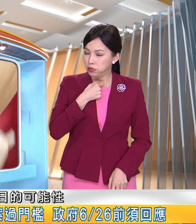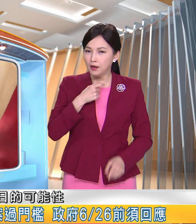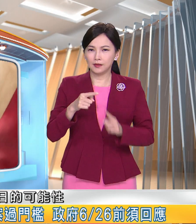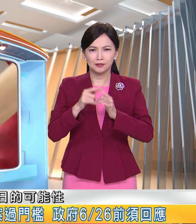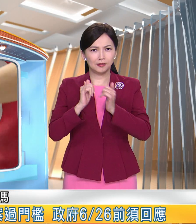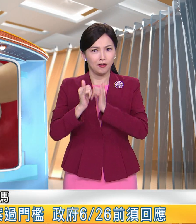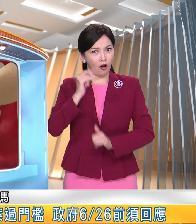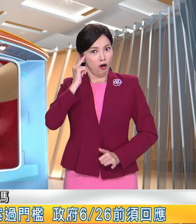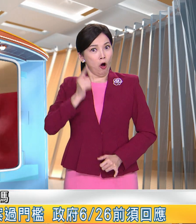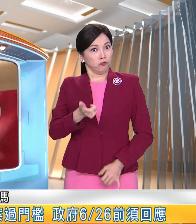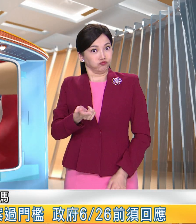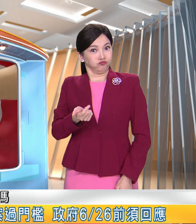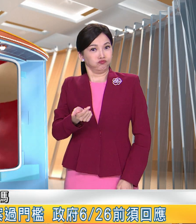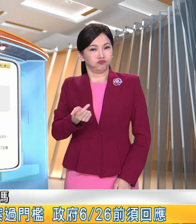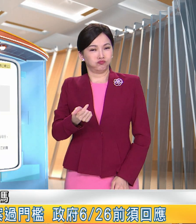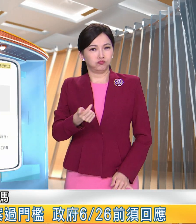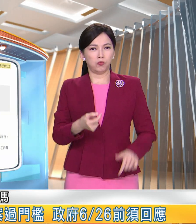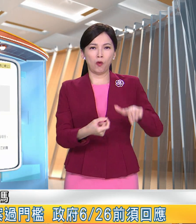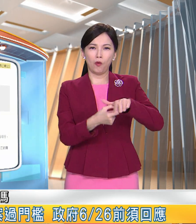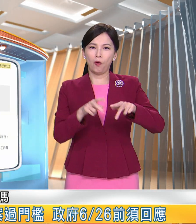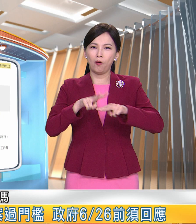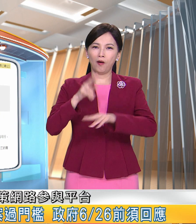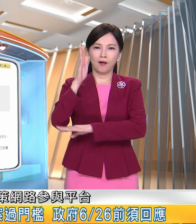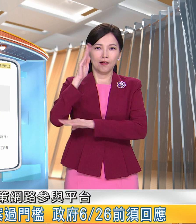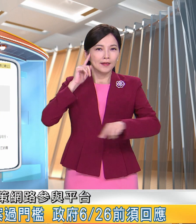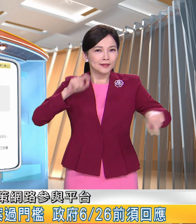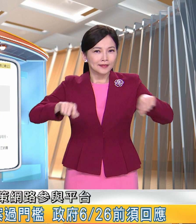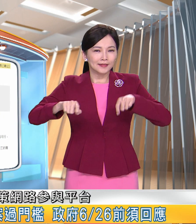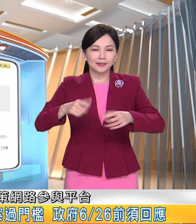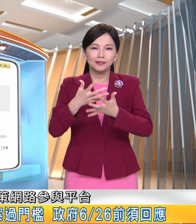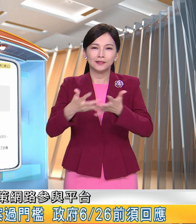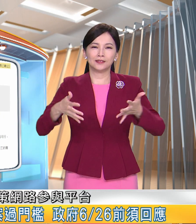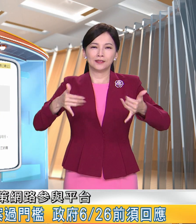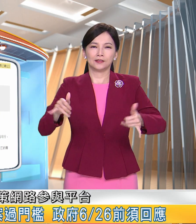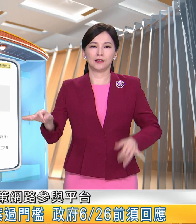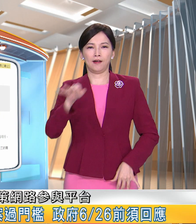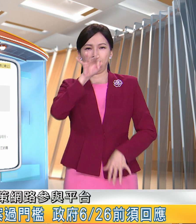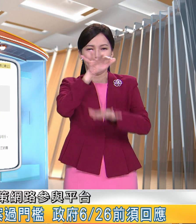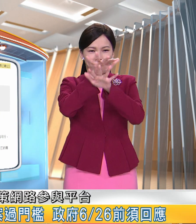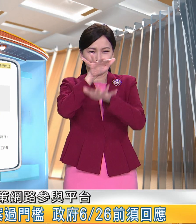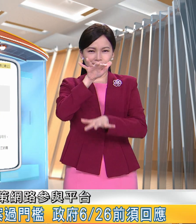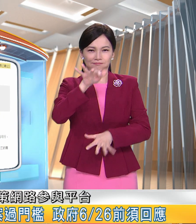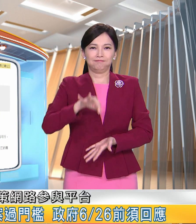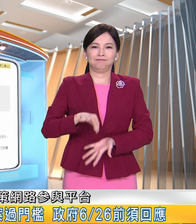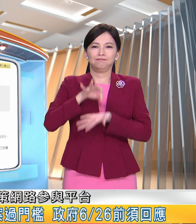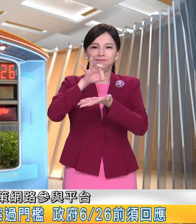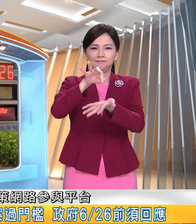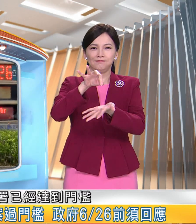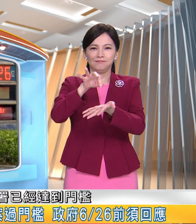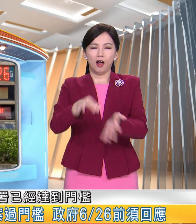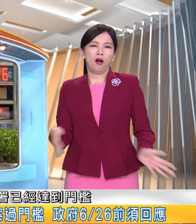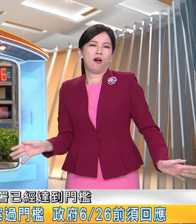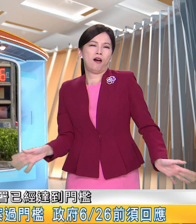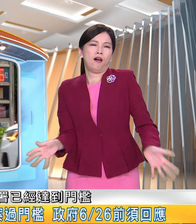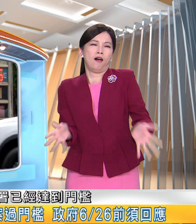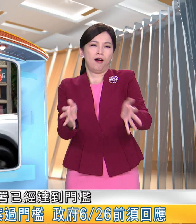湾也要加入了吗？有民众在公共政策网络参与平台发起周休三日的联